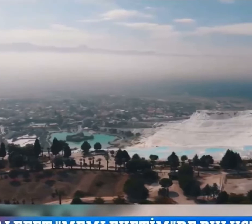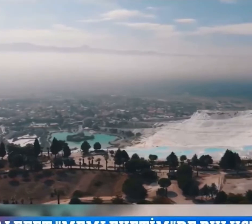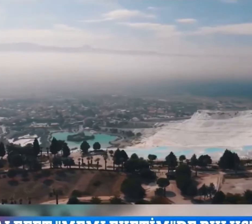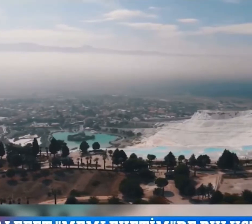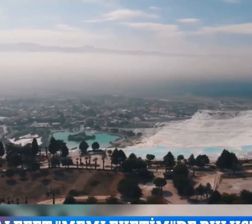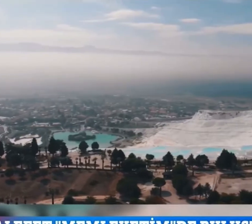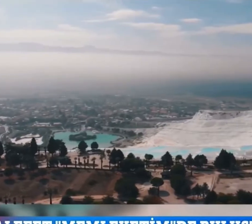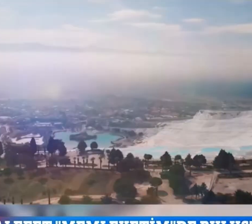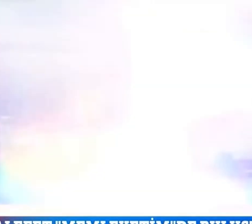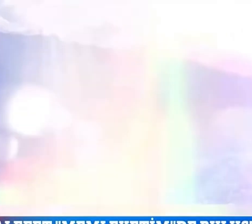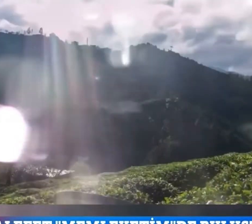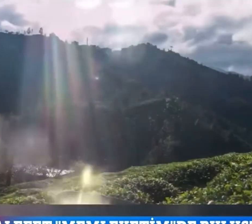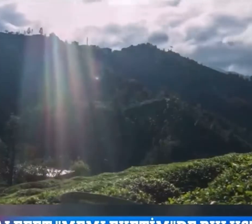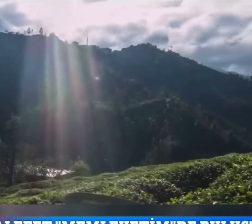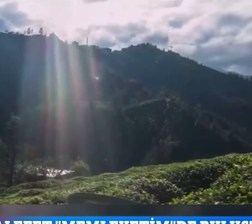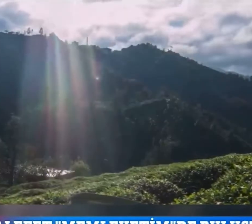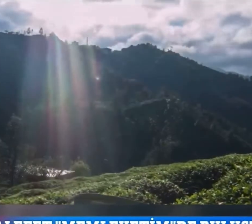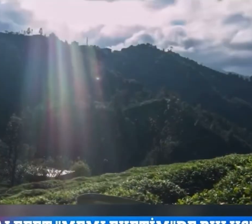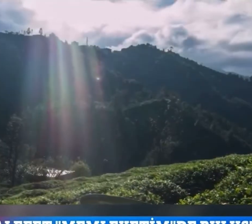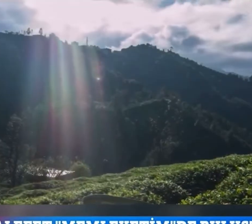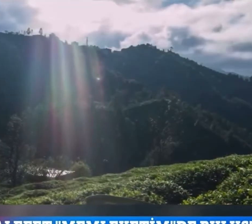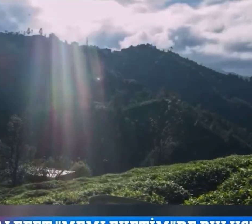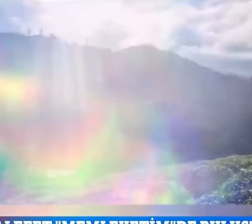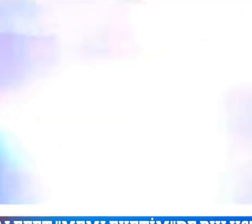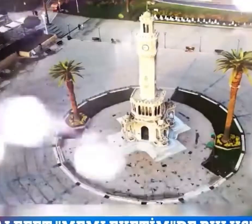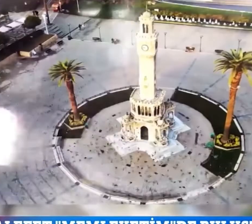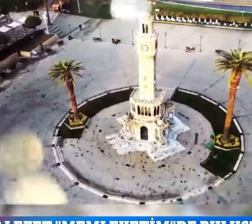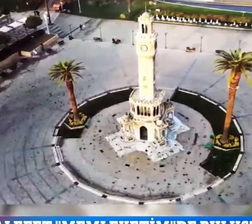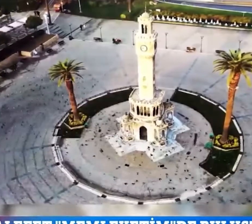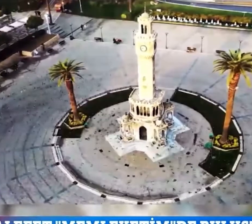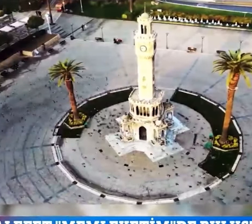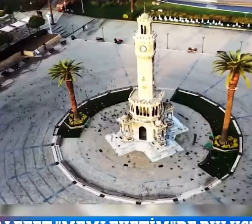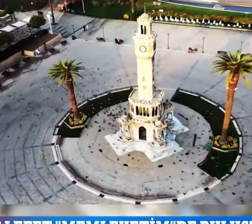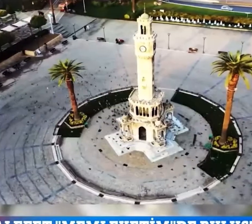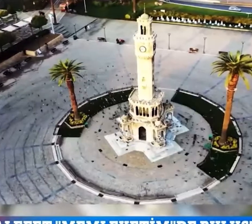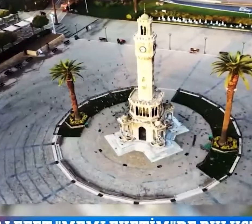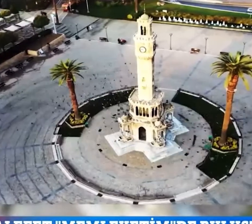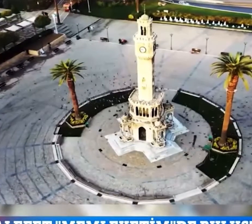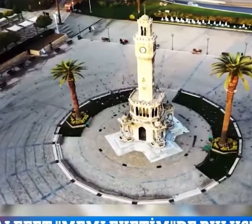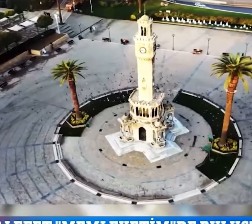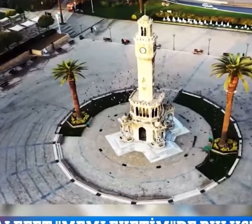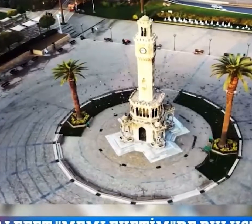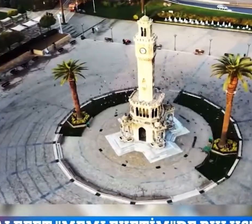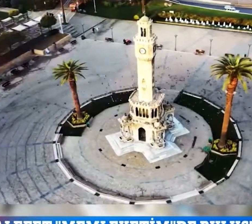lay lay lay lay lay lay lay lay lay lay lay